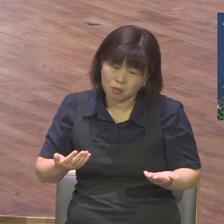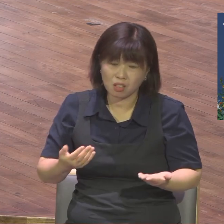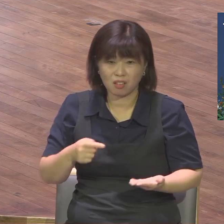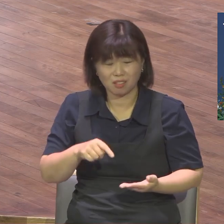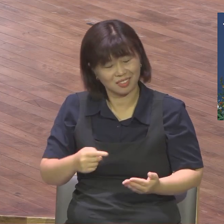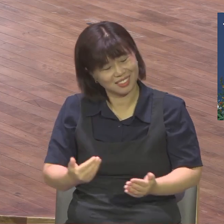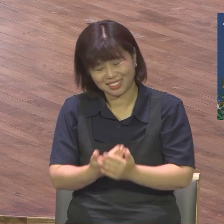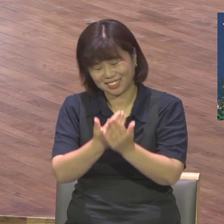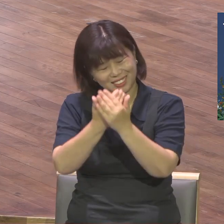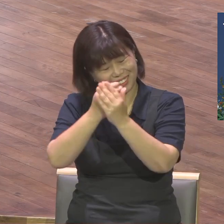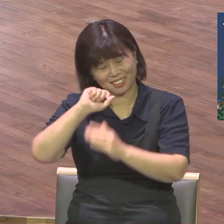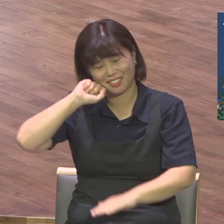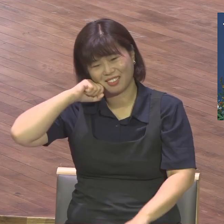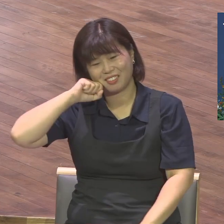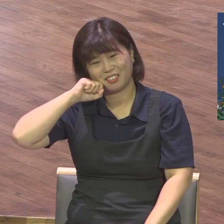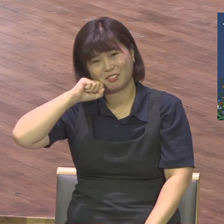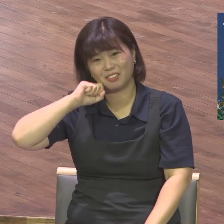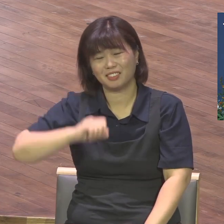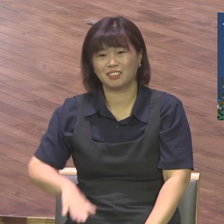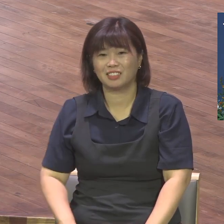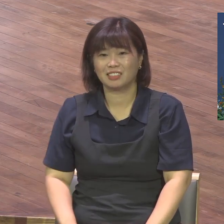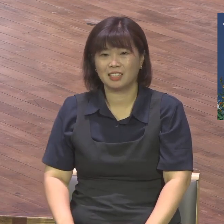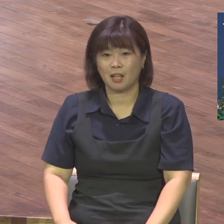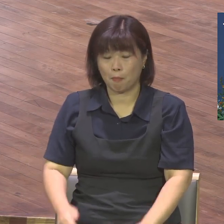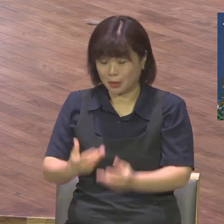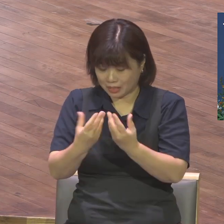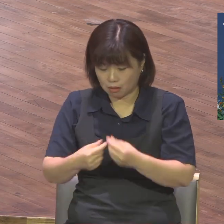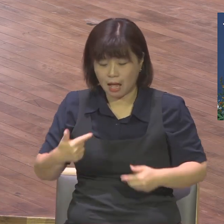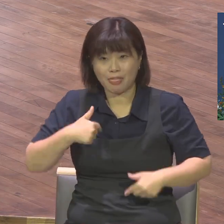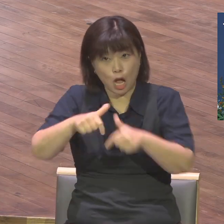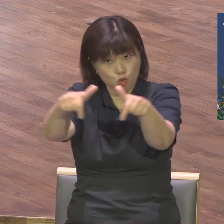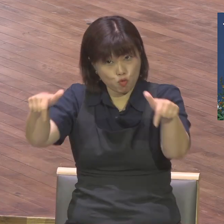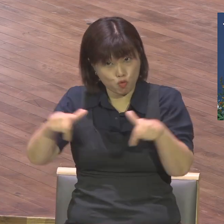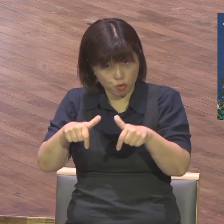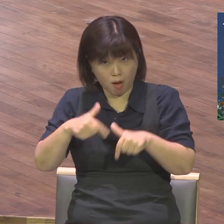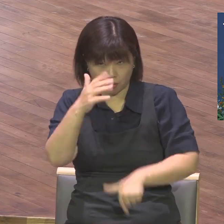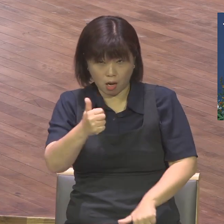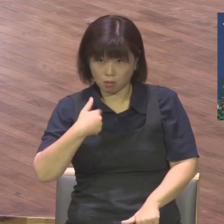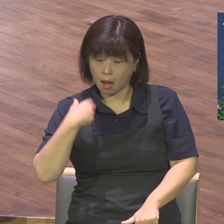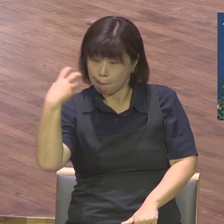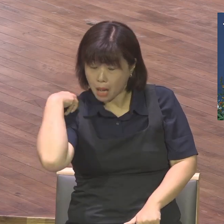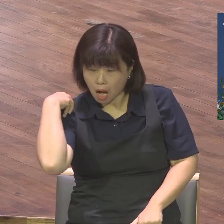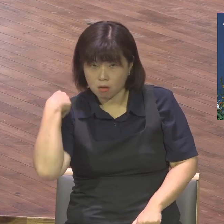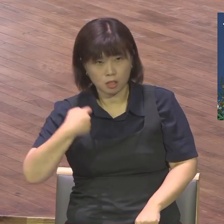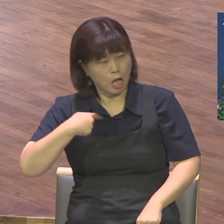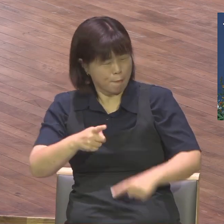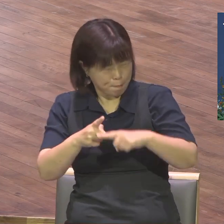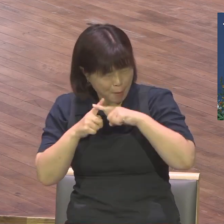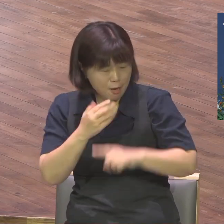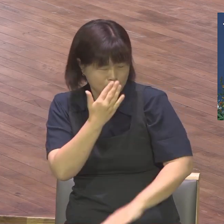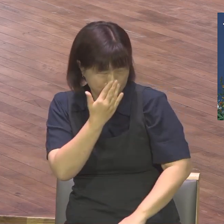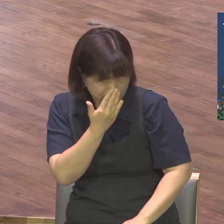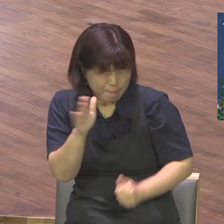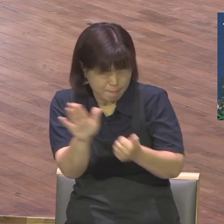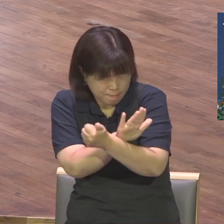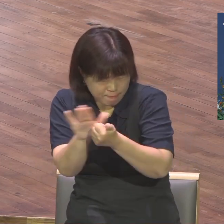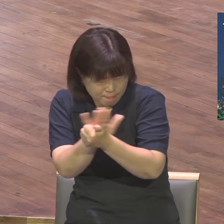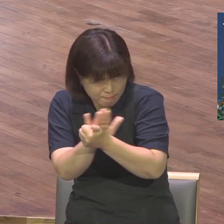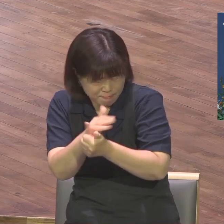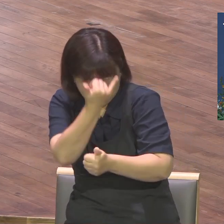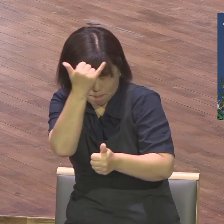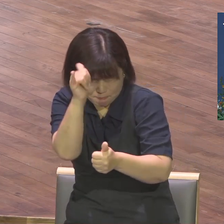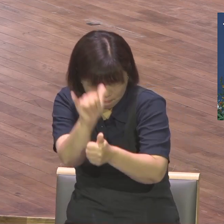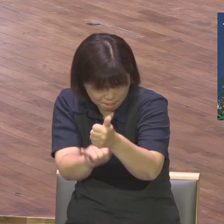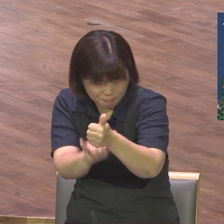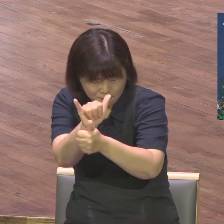그 기관에 죽어야 돼. 그래야 구역도 살아. 구역 그냥 죽어야 구역 살아요. 기관 부서 죽어. 내가 죽어야 그래.